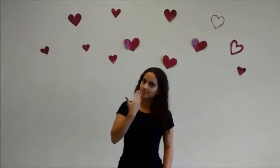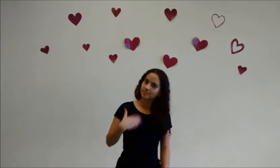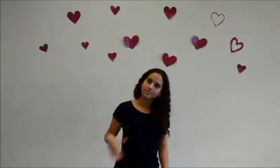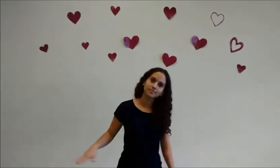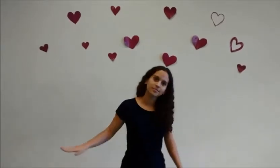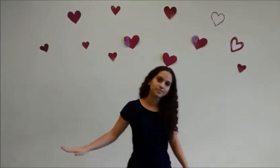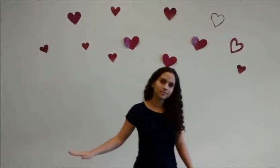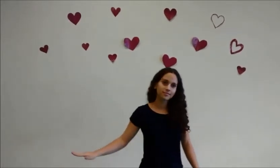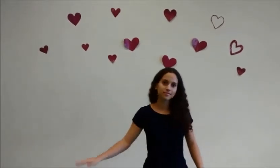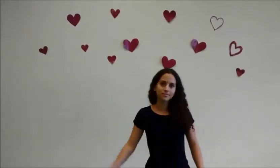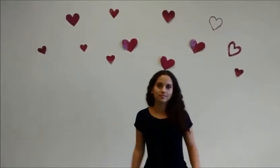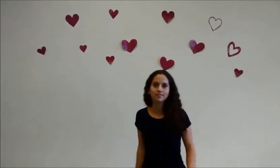velha infância.